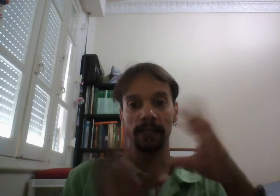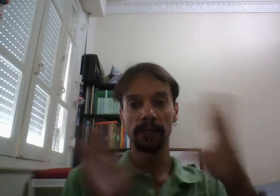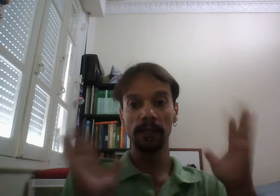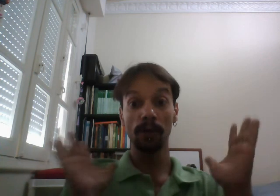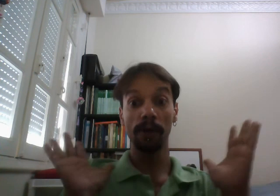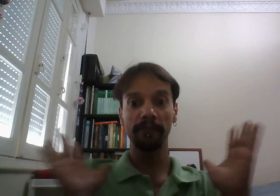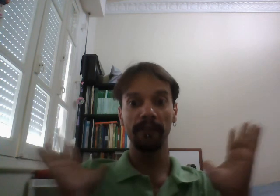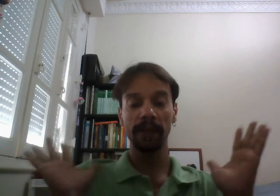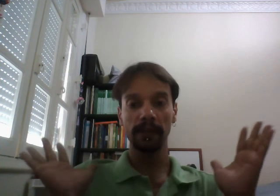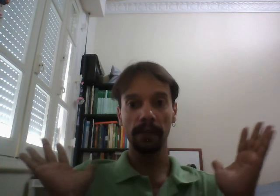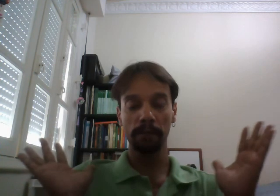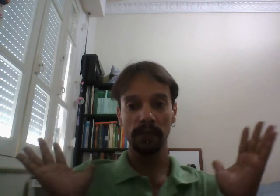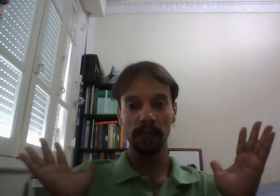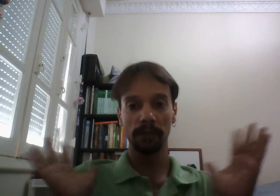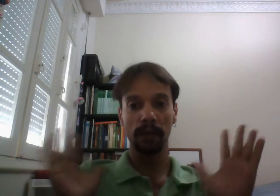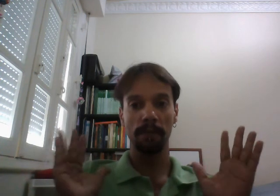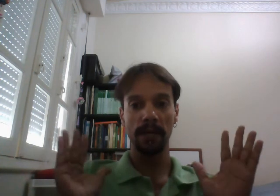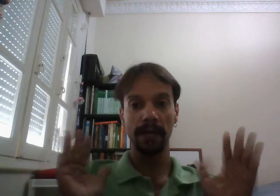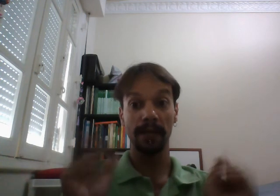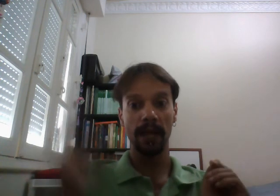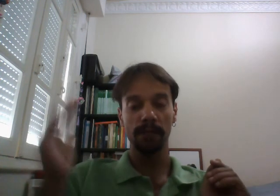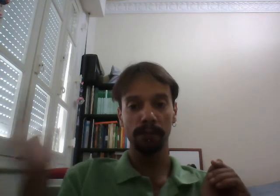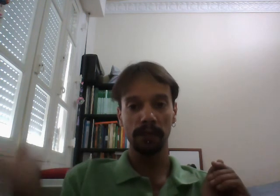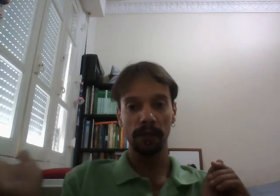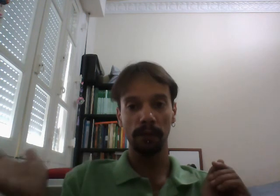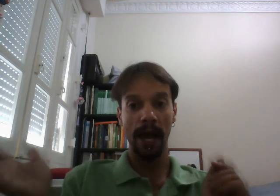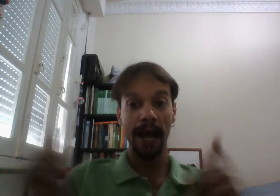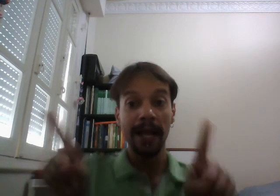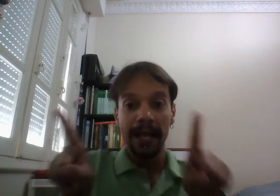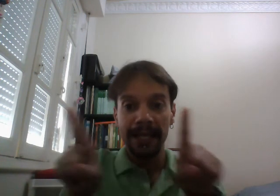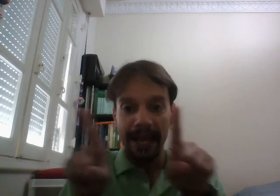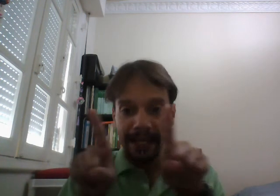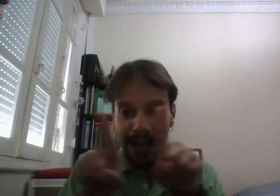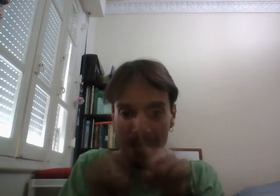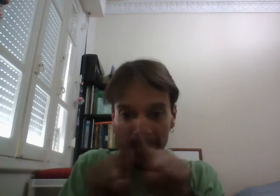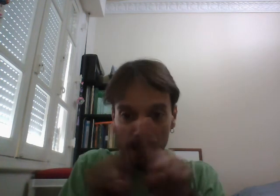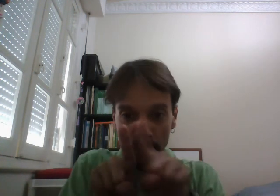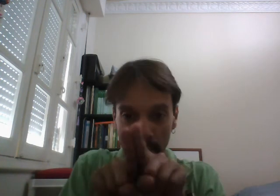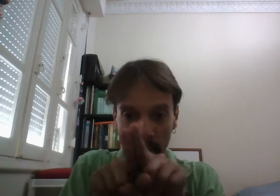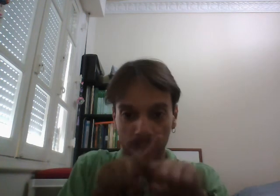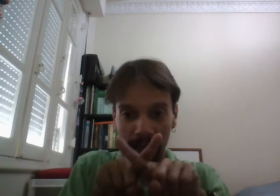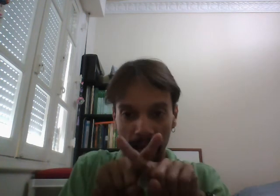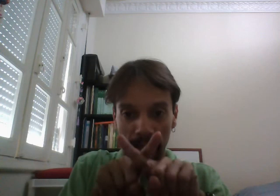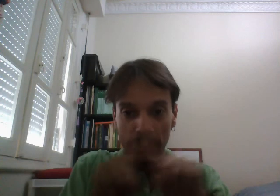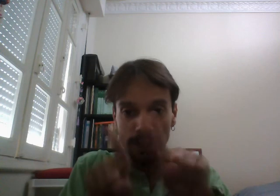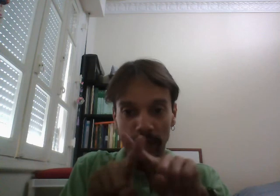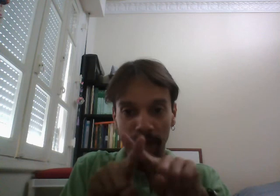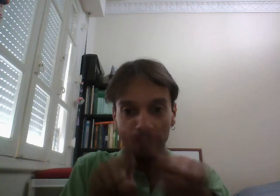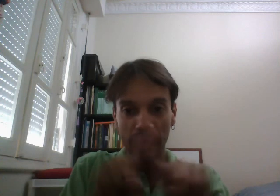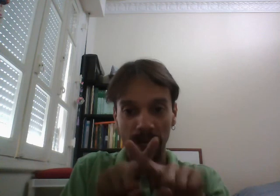Cara, se 90% é B, 10% é A, e a ideia é selecionar o que está de